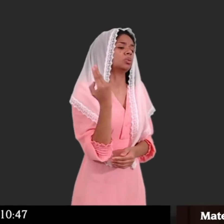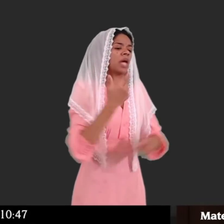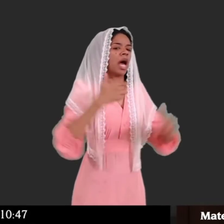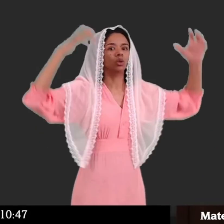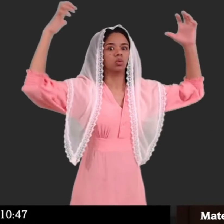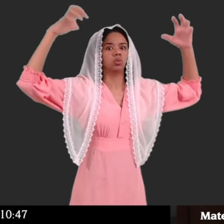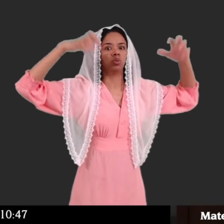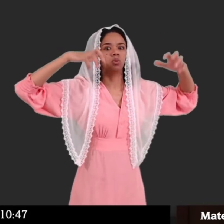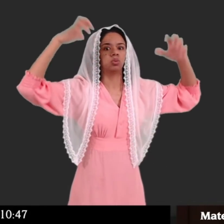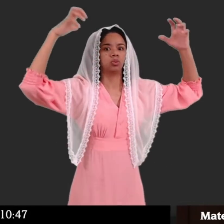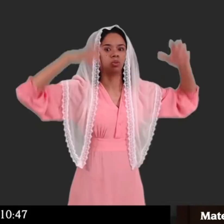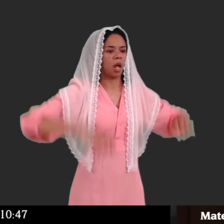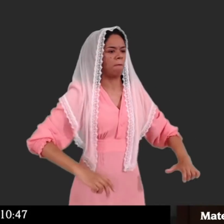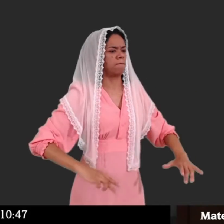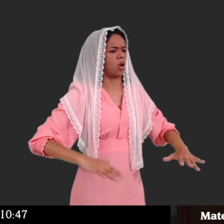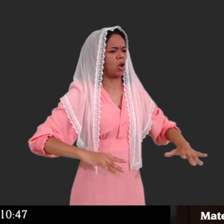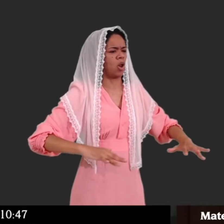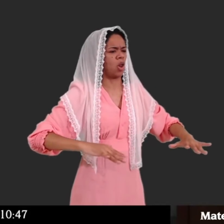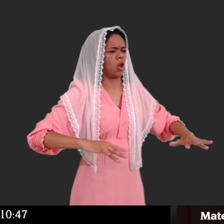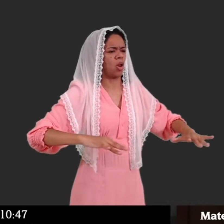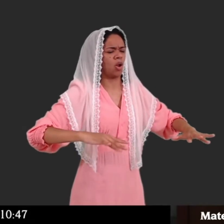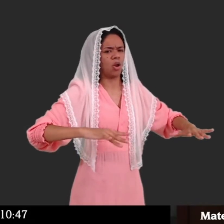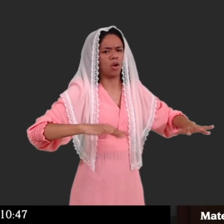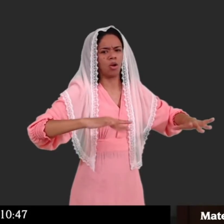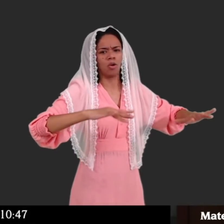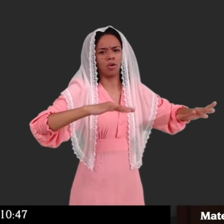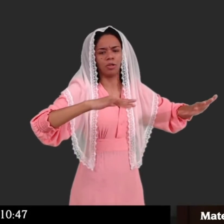aqui. Está na mão do Senhor.